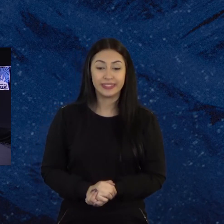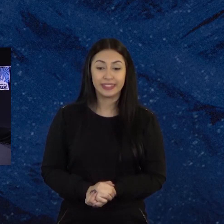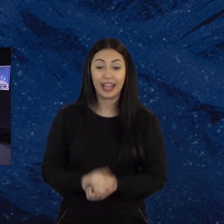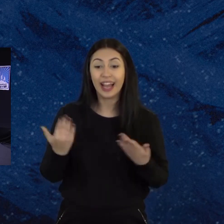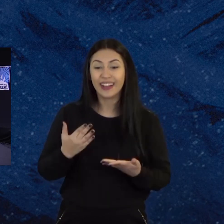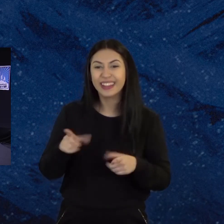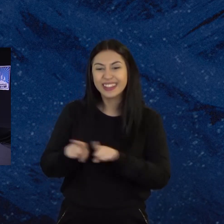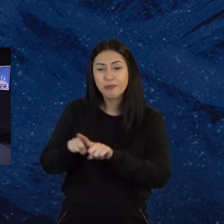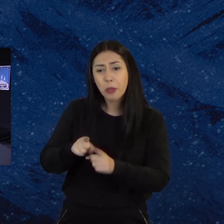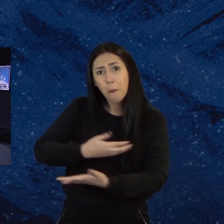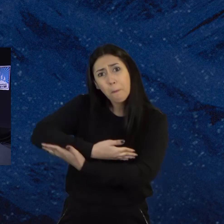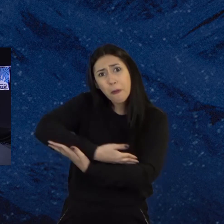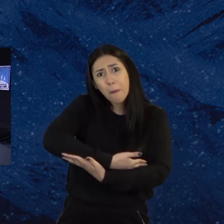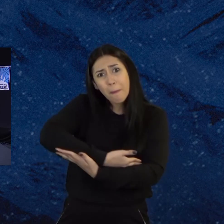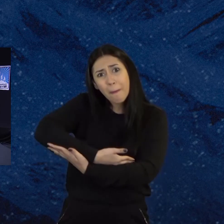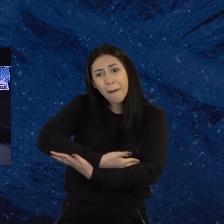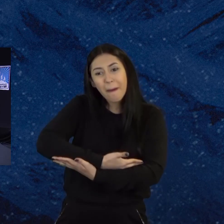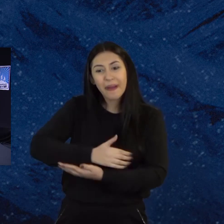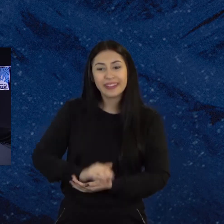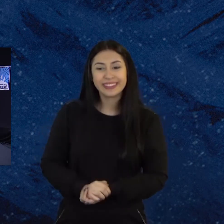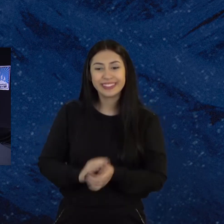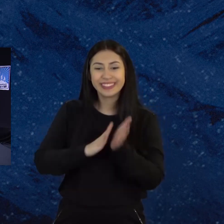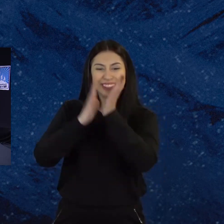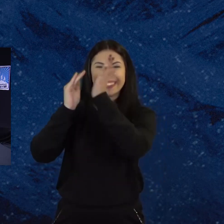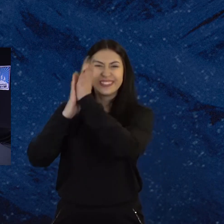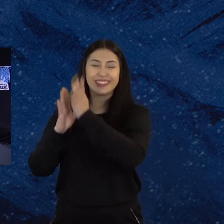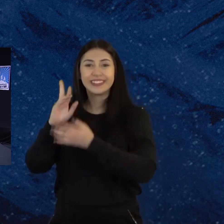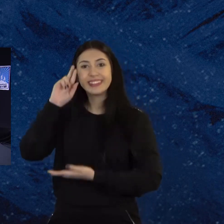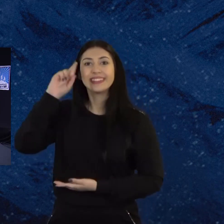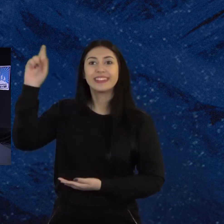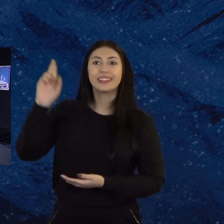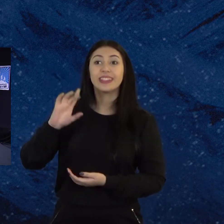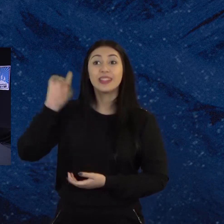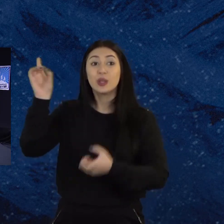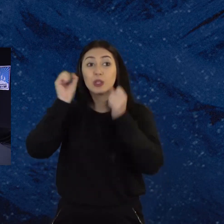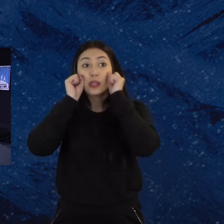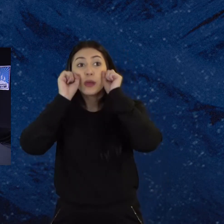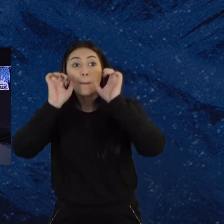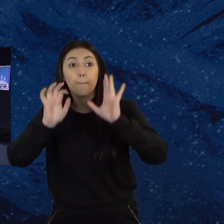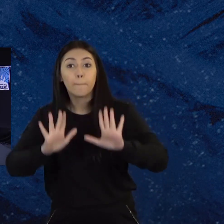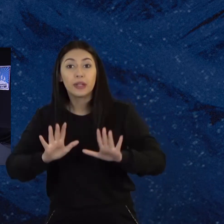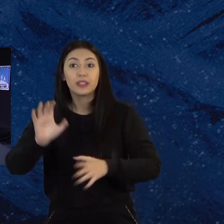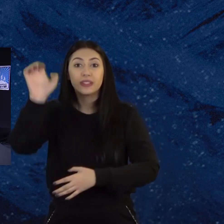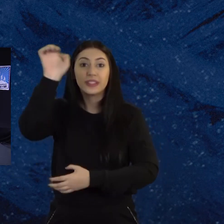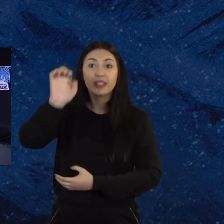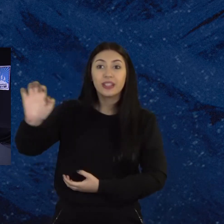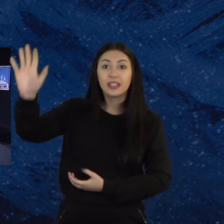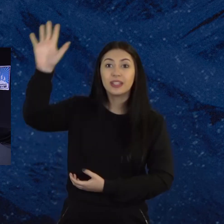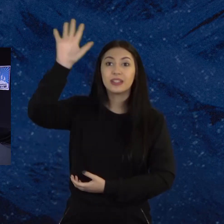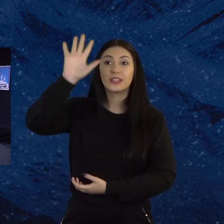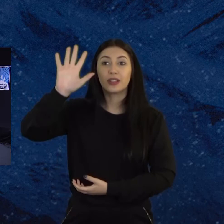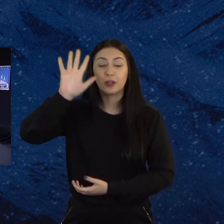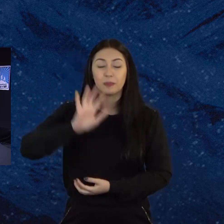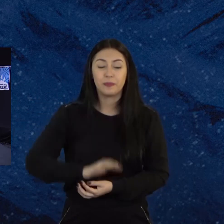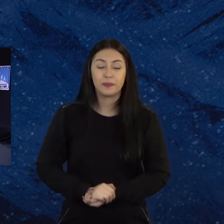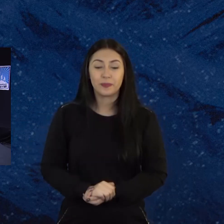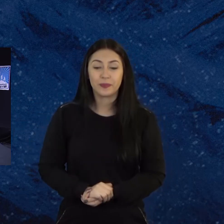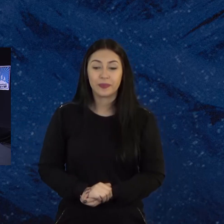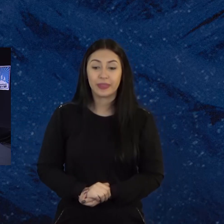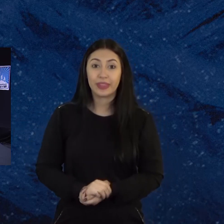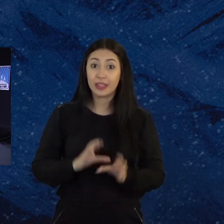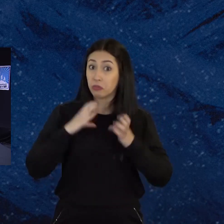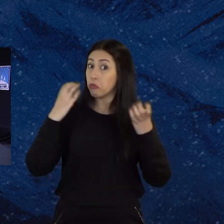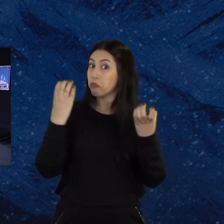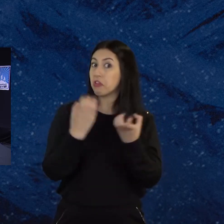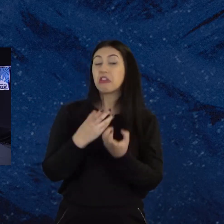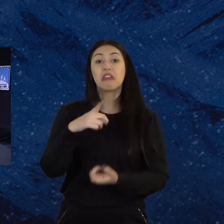Chloe. Louvado seja Deus, o Senhor abençoe toda a Europa, todos os jovens da Europa. Nessa conferência